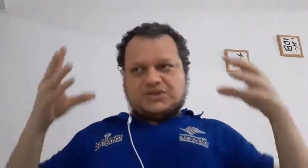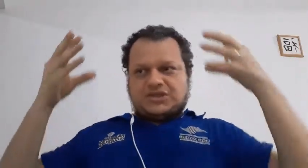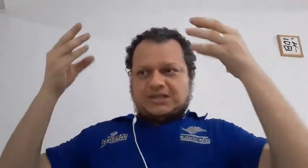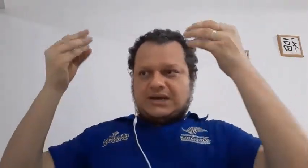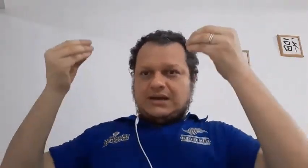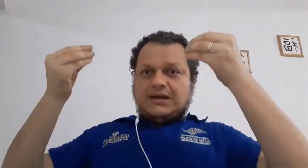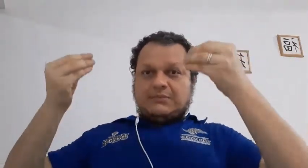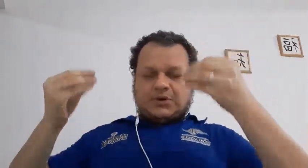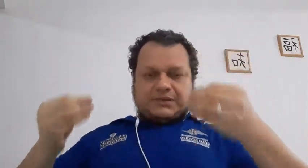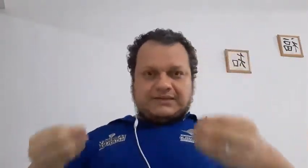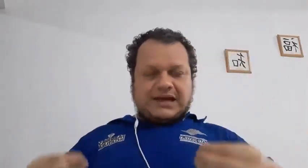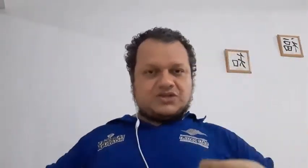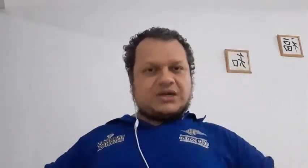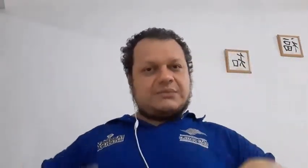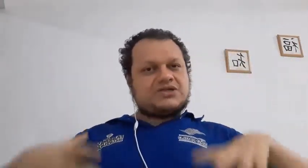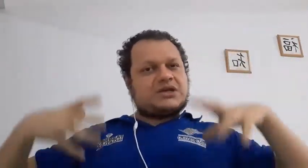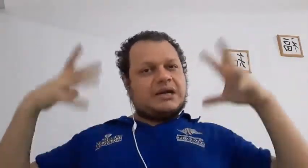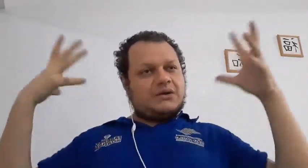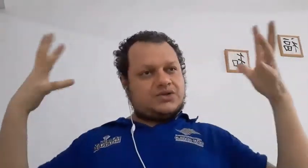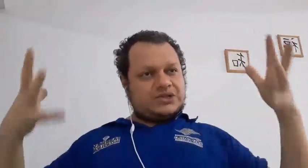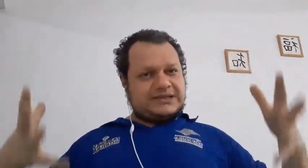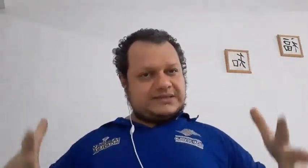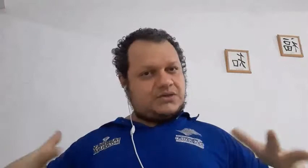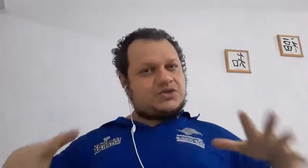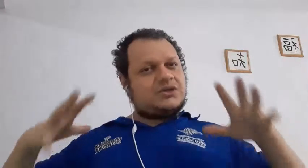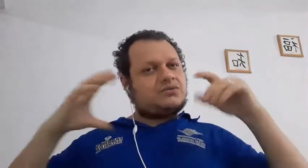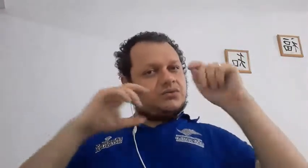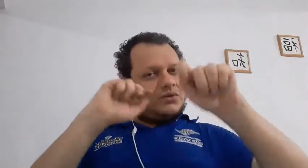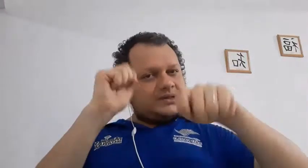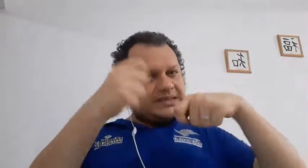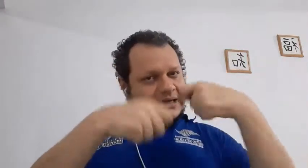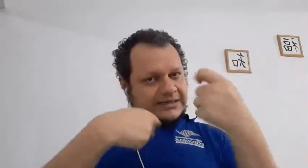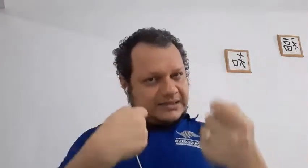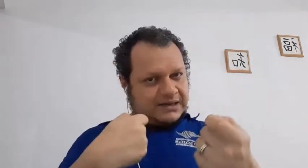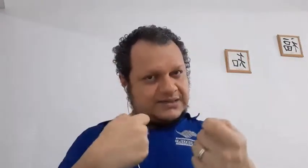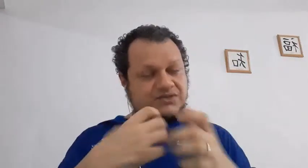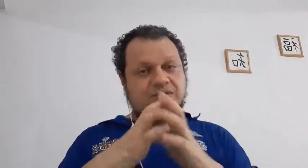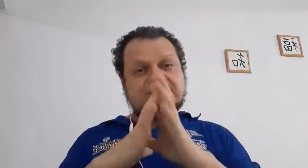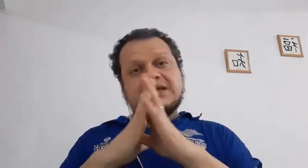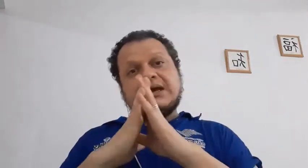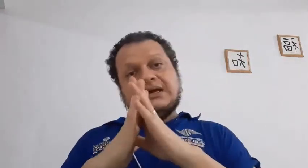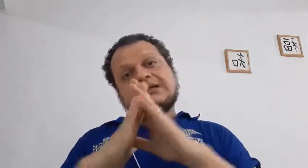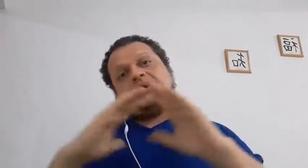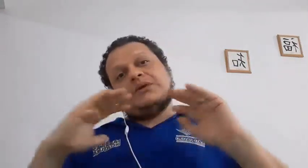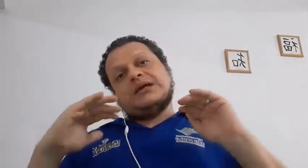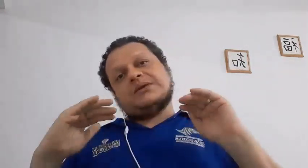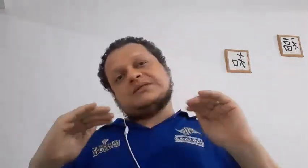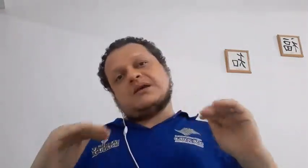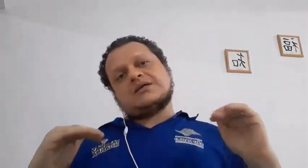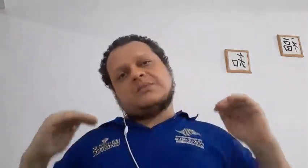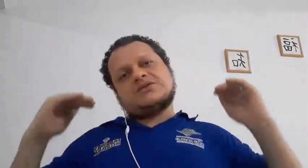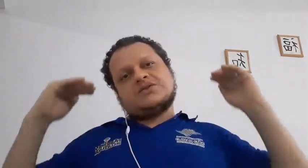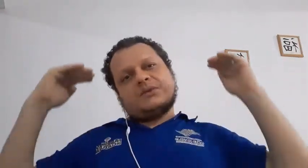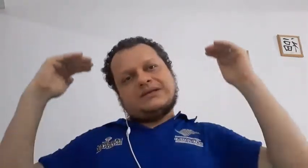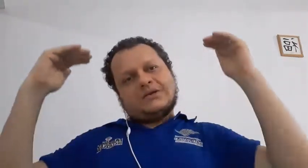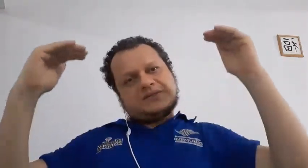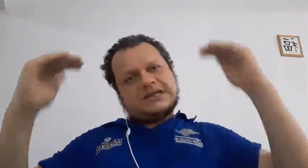Tinha propriedade gramatical, tinha sentido, todas aquelas sinalizações. Então, a língua de sinais passou a ter o status